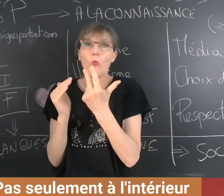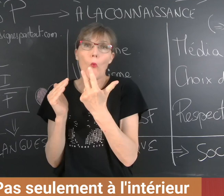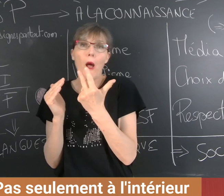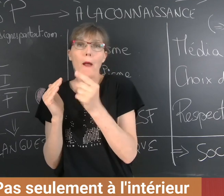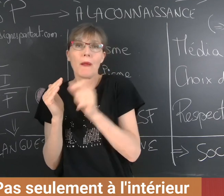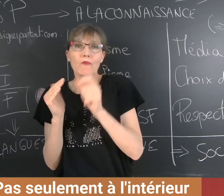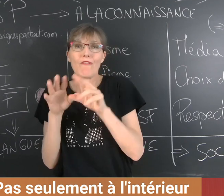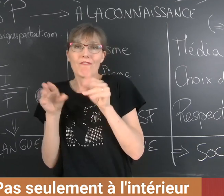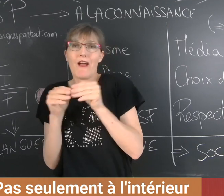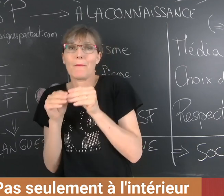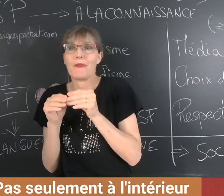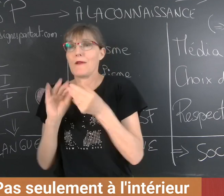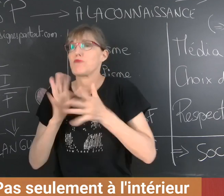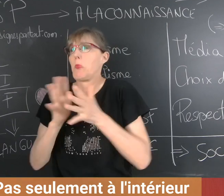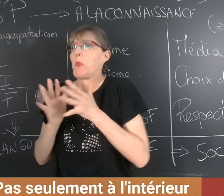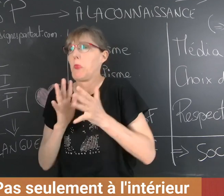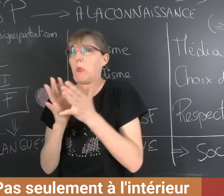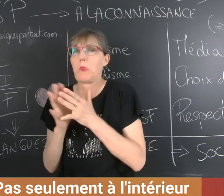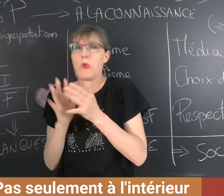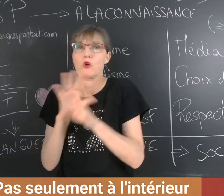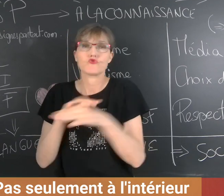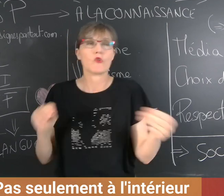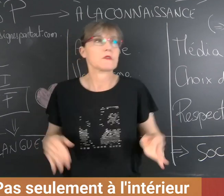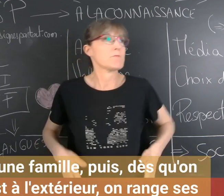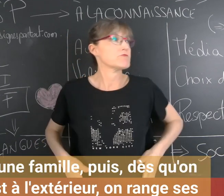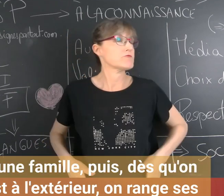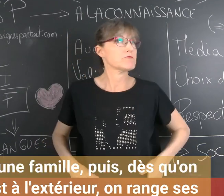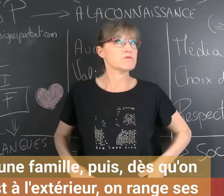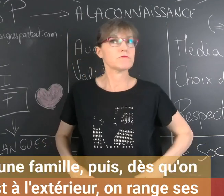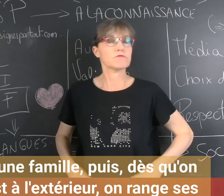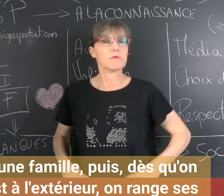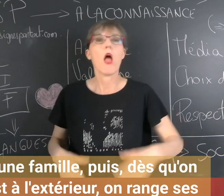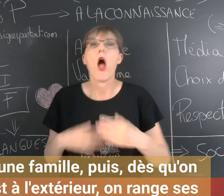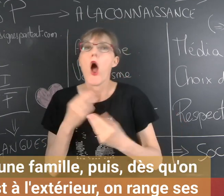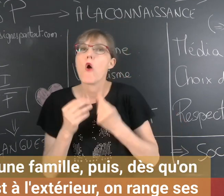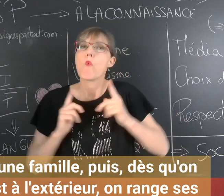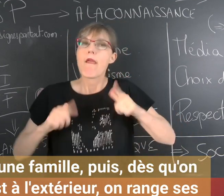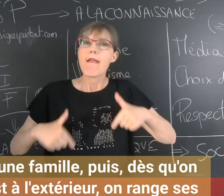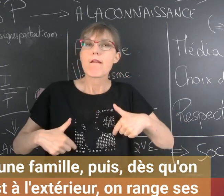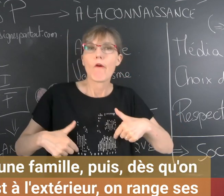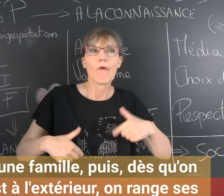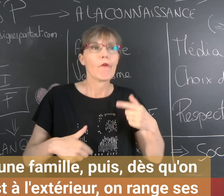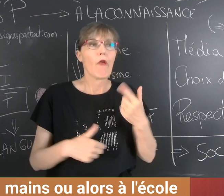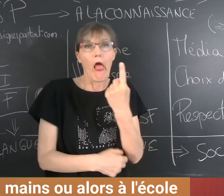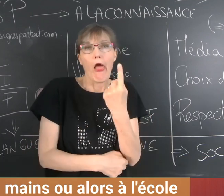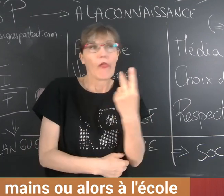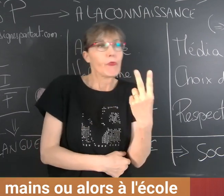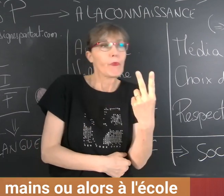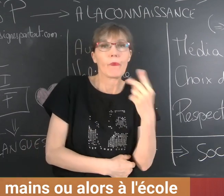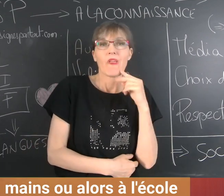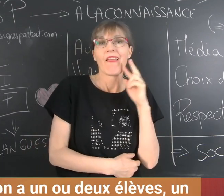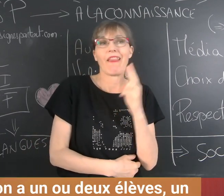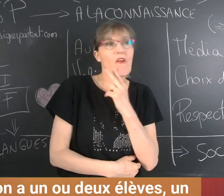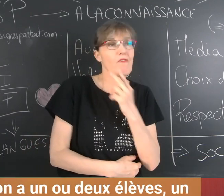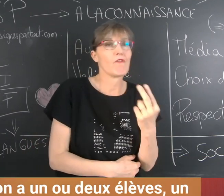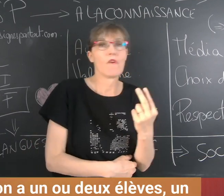Est-ce qu'il faut qu'elle soit seulement à l'intérieur d'une famille, puis dès qu'on est à l'extérieur, on range ses mains, ou alors à l'école, on a un, deux